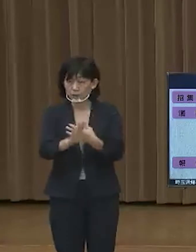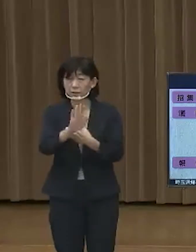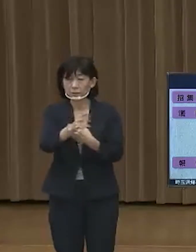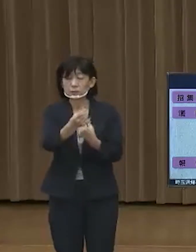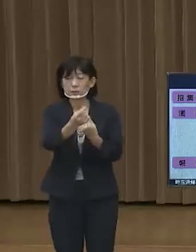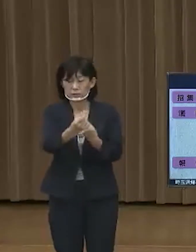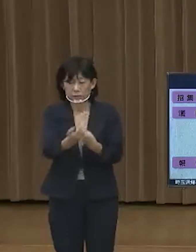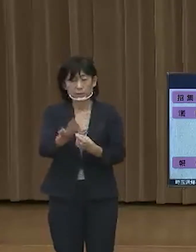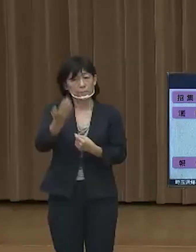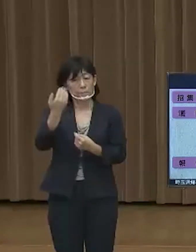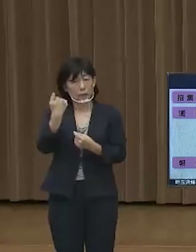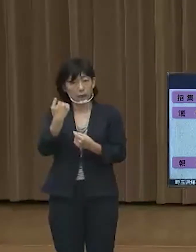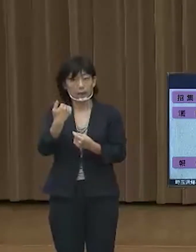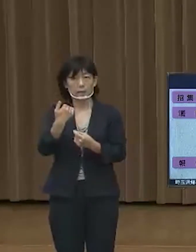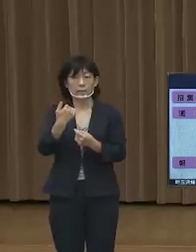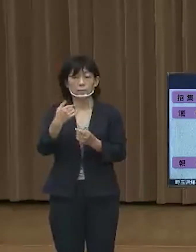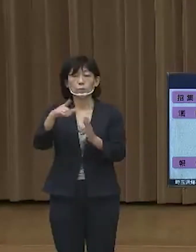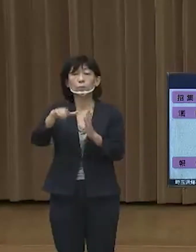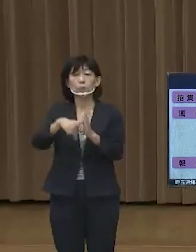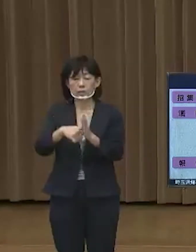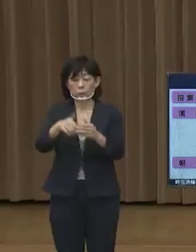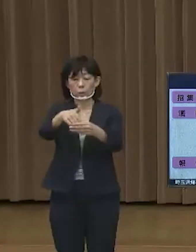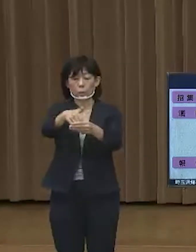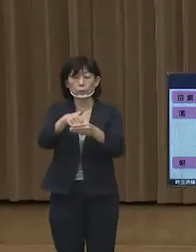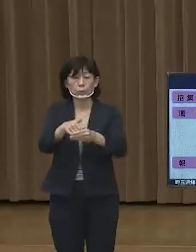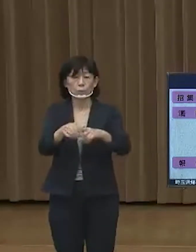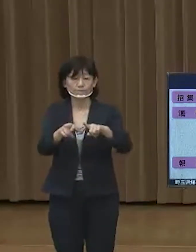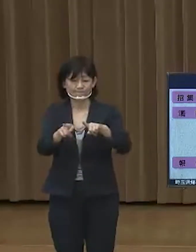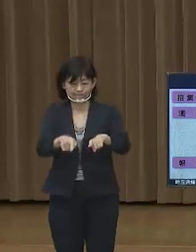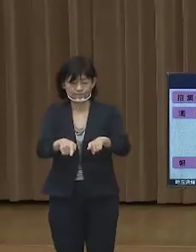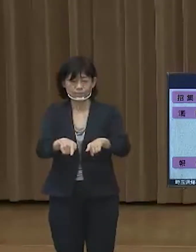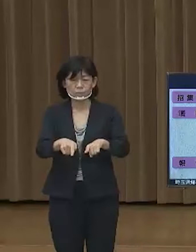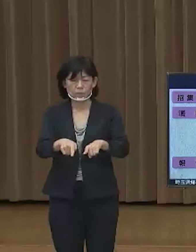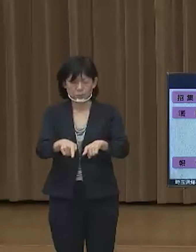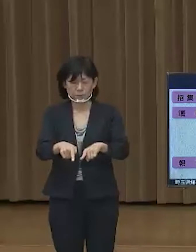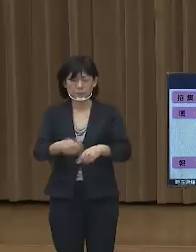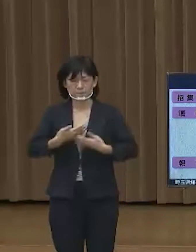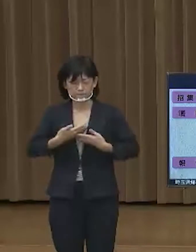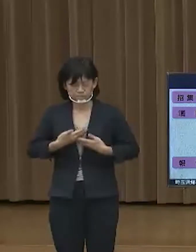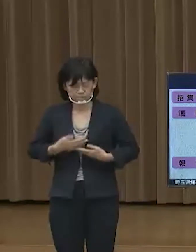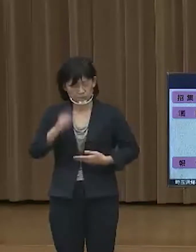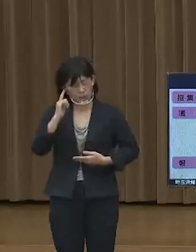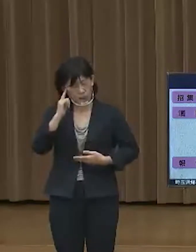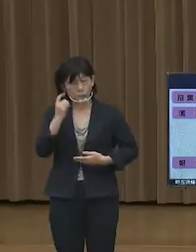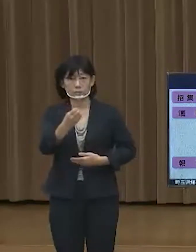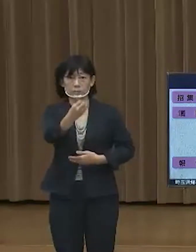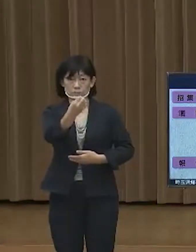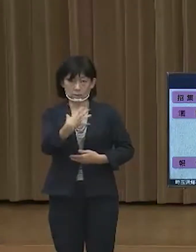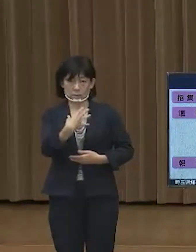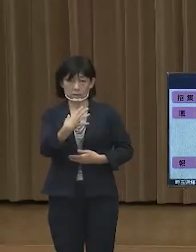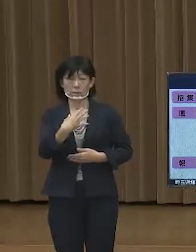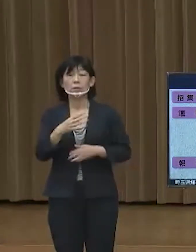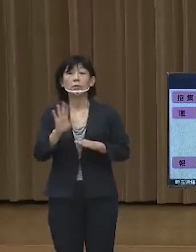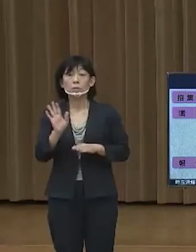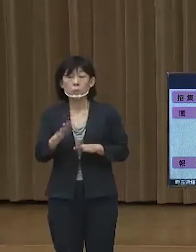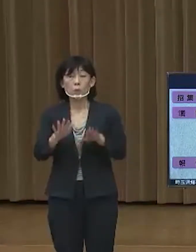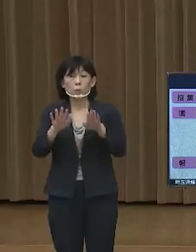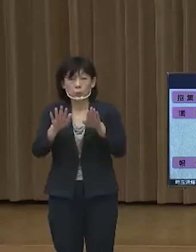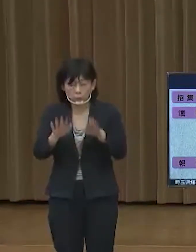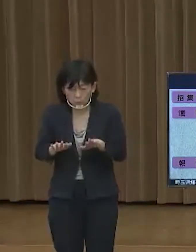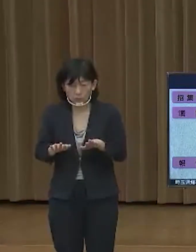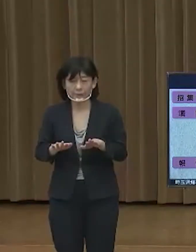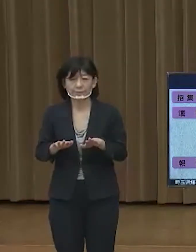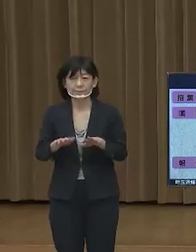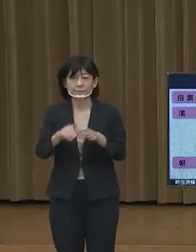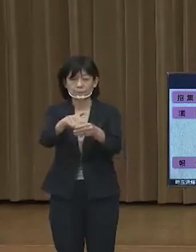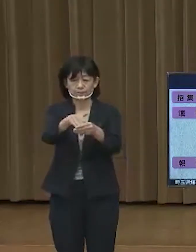見でもですね、給与の削減について慎重な姿勢を見せられていたと思いますけれども、今回のタイミング、このタイミングに至った